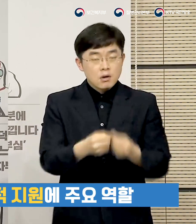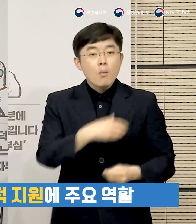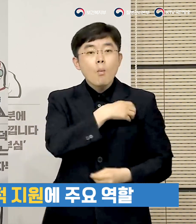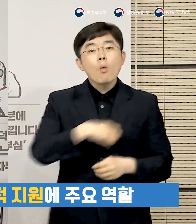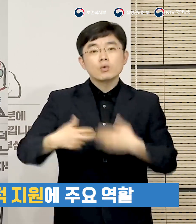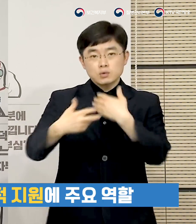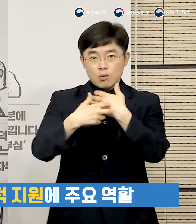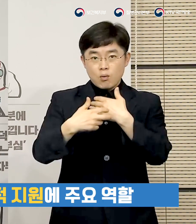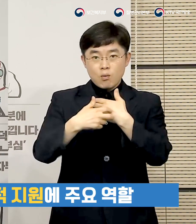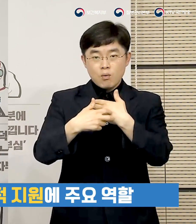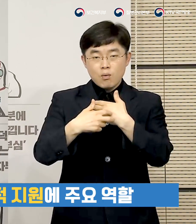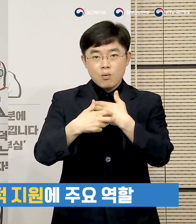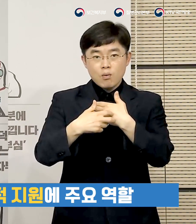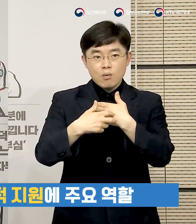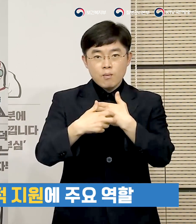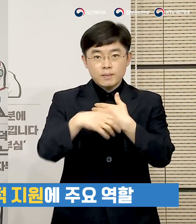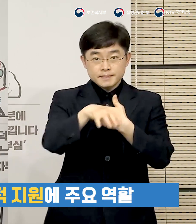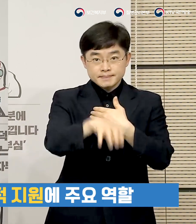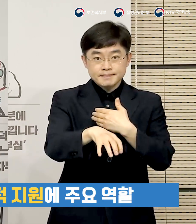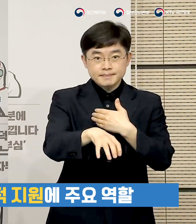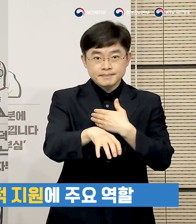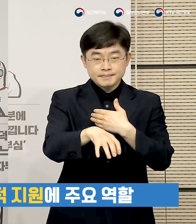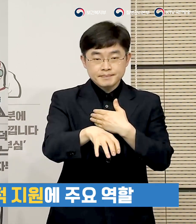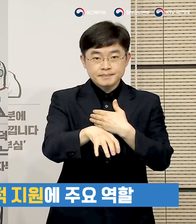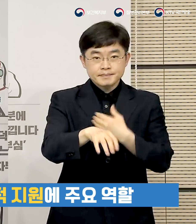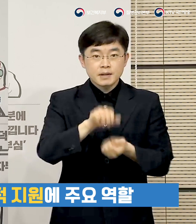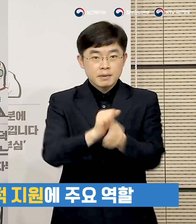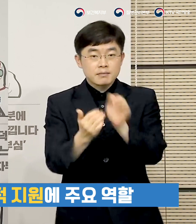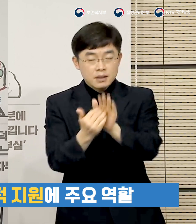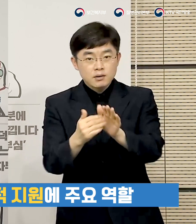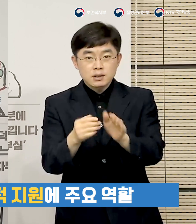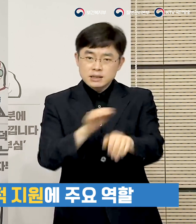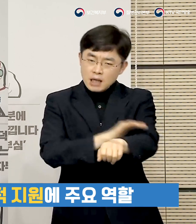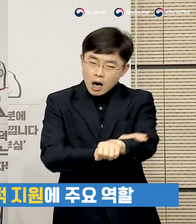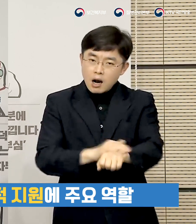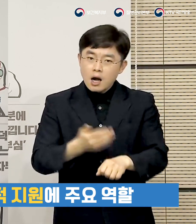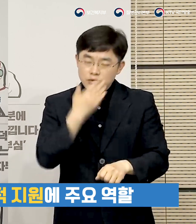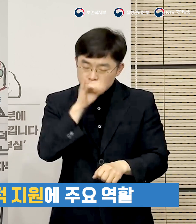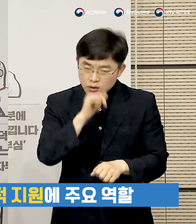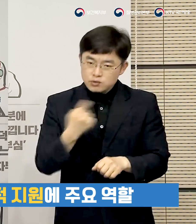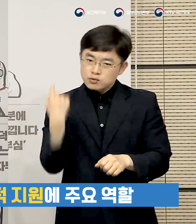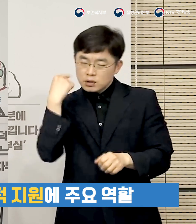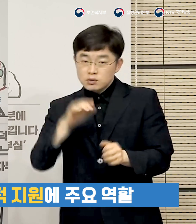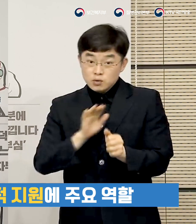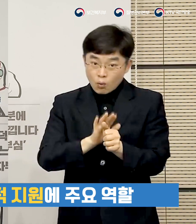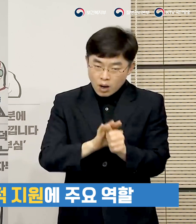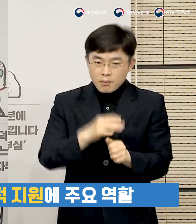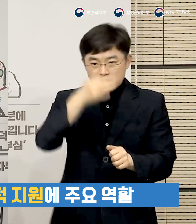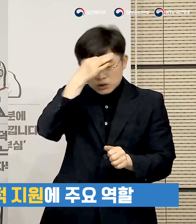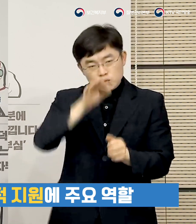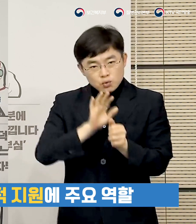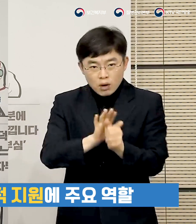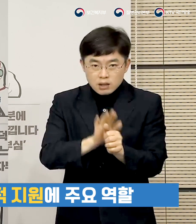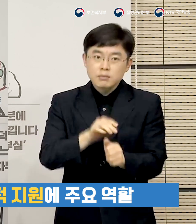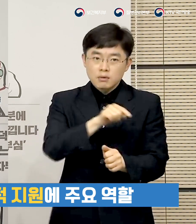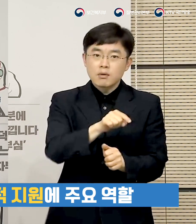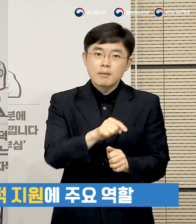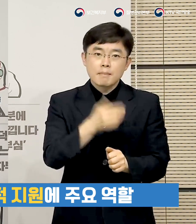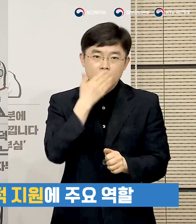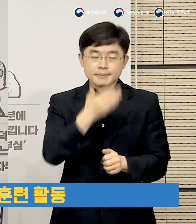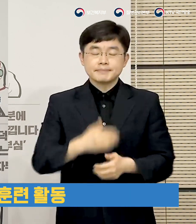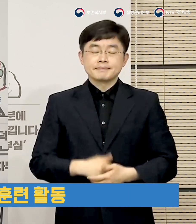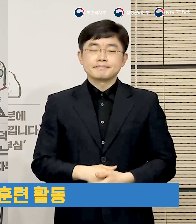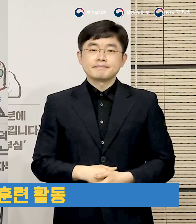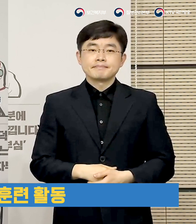보건소에 대한 감염병 대응 역량을 높이기 위한 어떤 방역에 대한 어떤 기술적 지원 이런 부분들이 가장 중요한 부분이 될 것